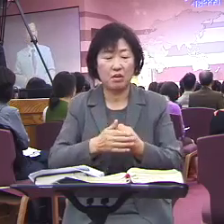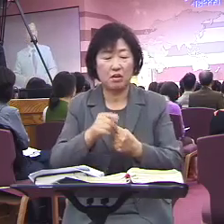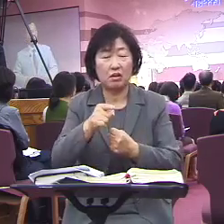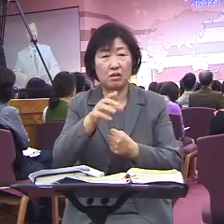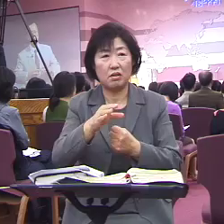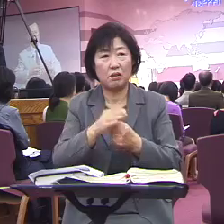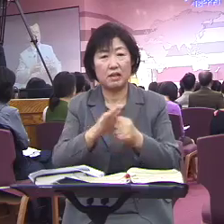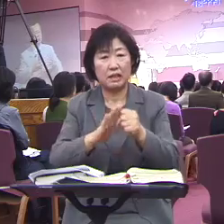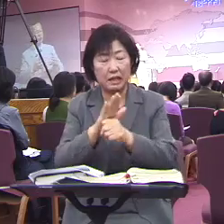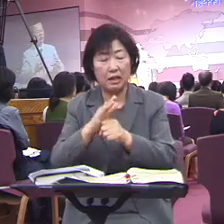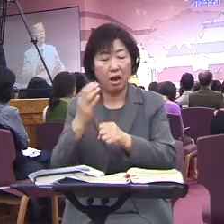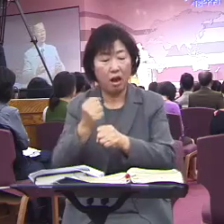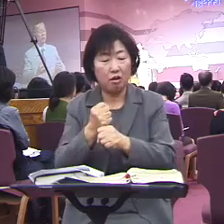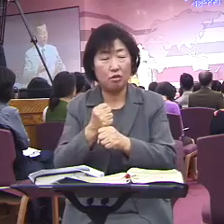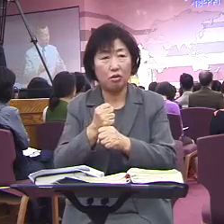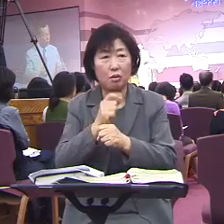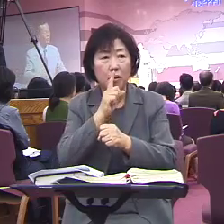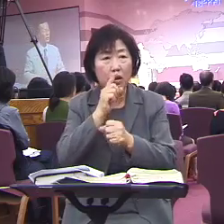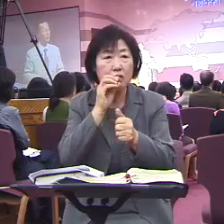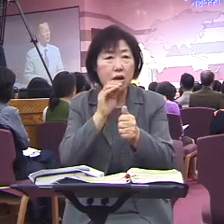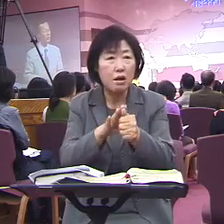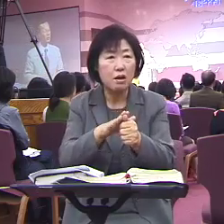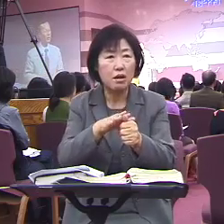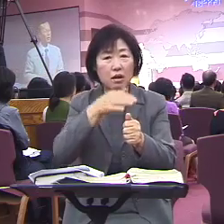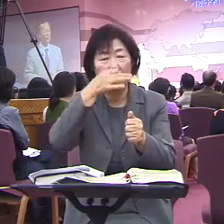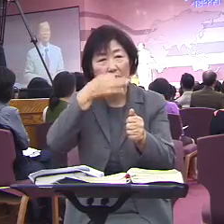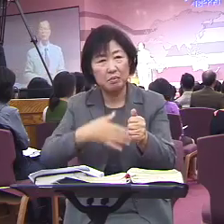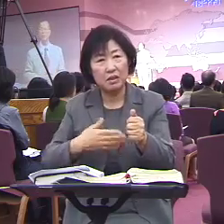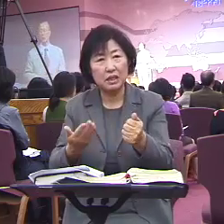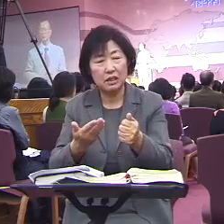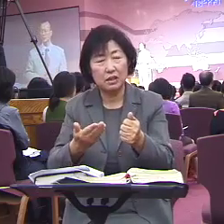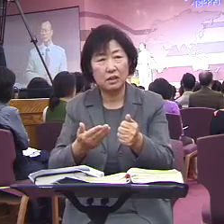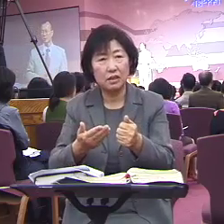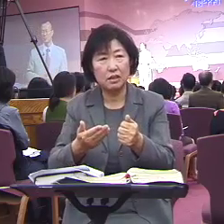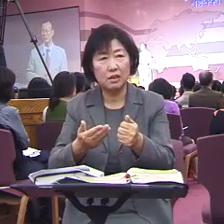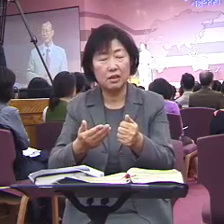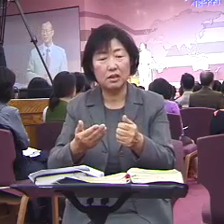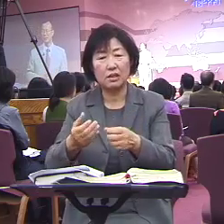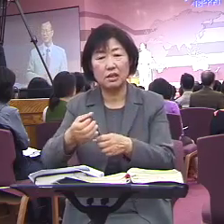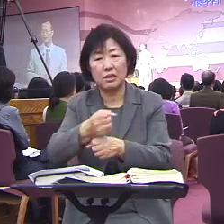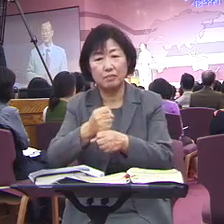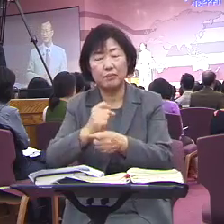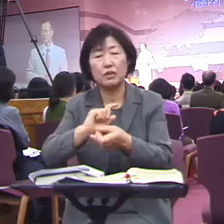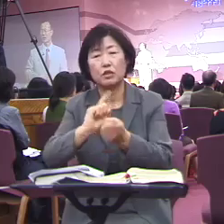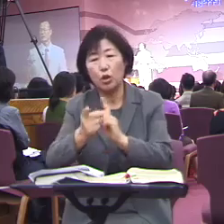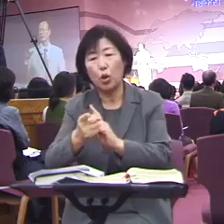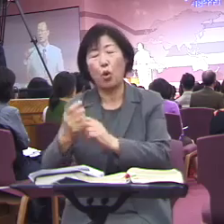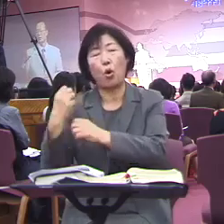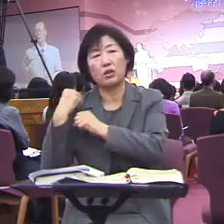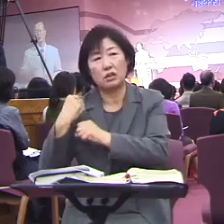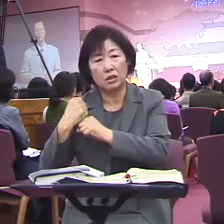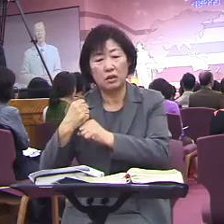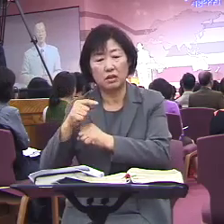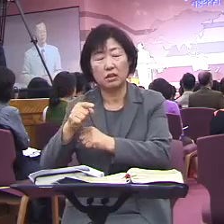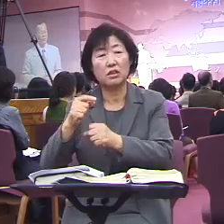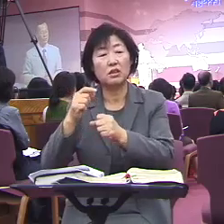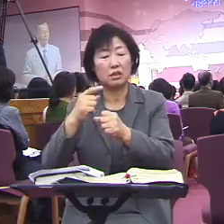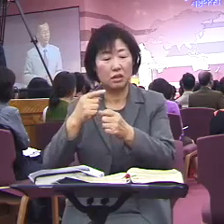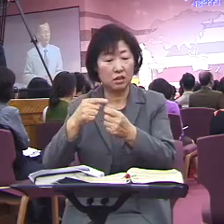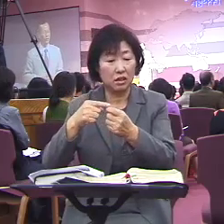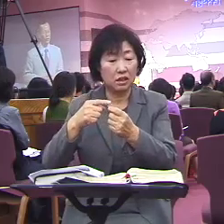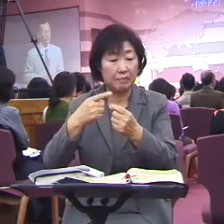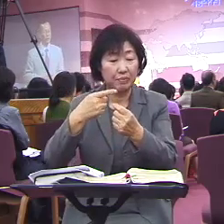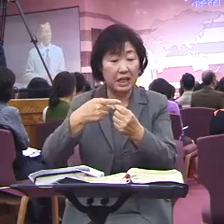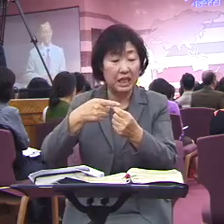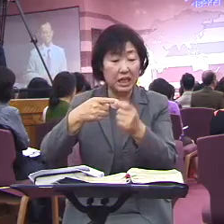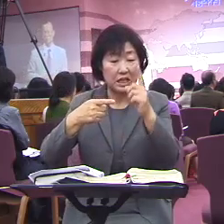거기에 대한 사랑으로 말해줄 수 있는 것은 힘든 일입니다. 짐을 서로 지는 것입니다. 그러나 그렇게 하라고 1절에